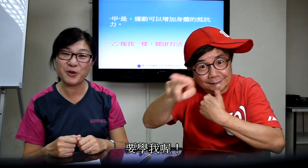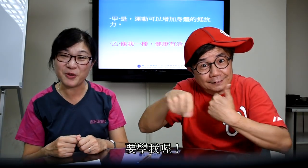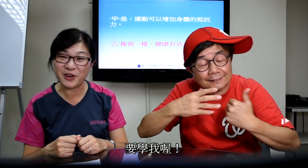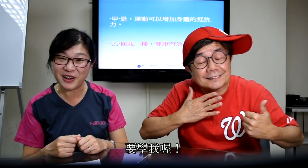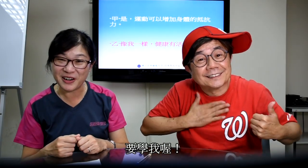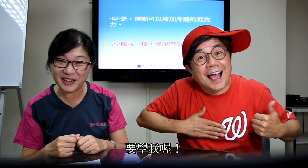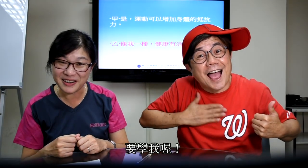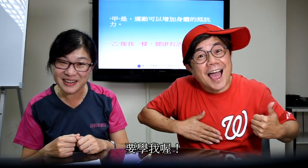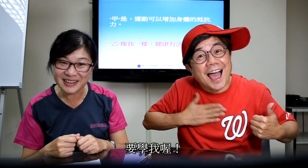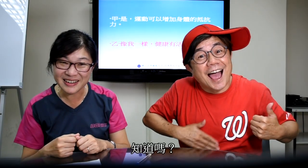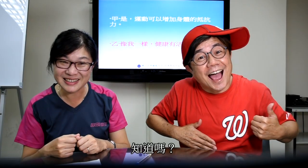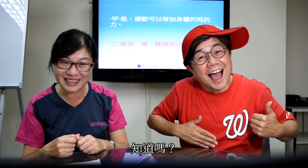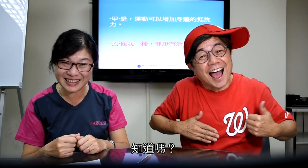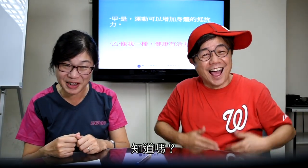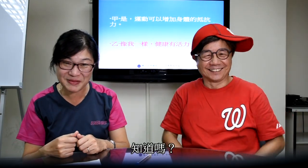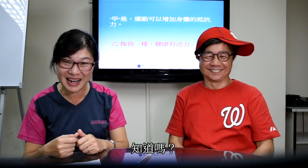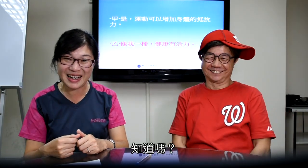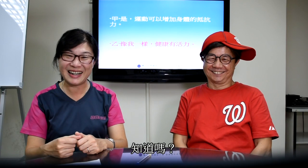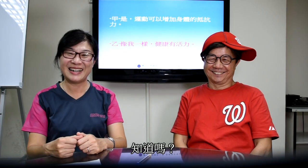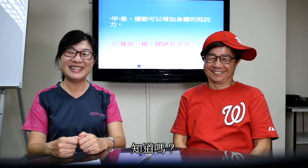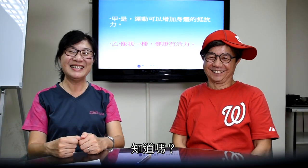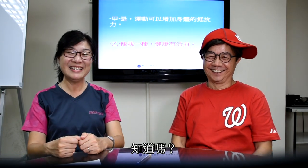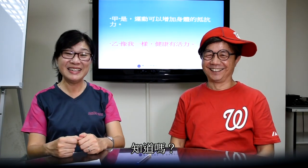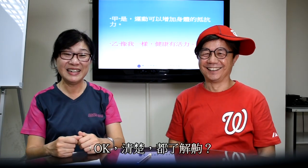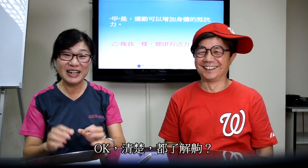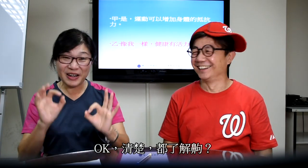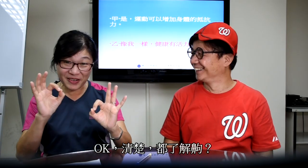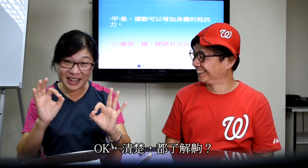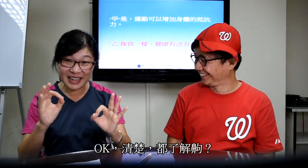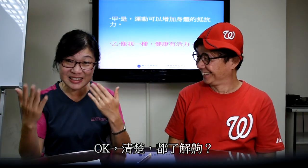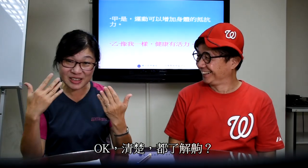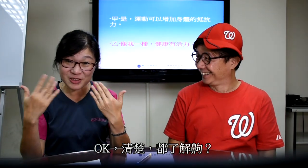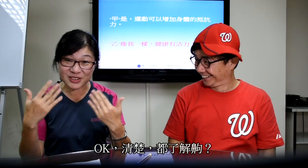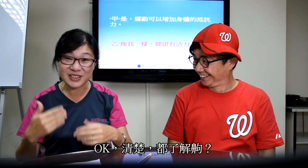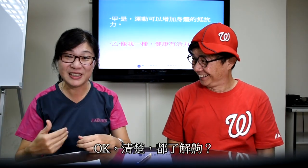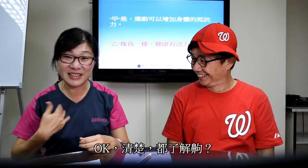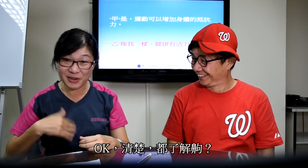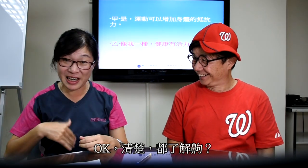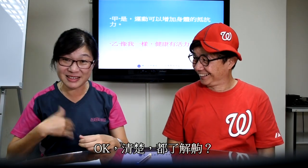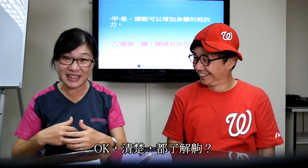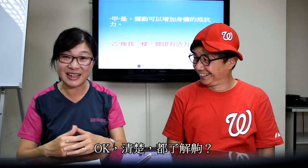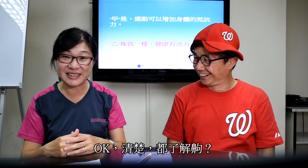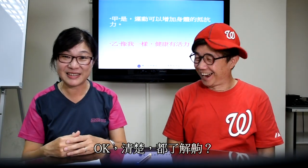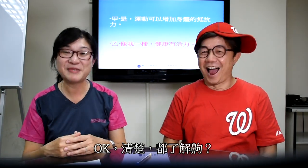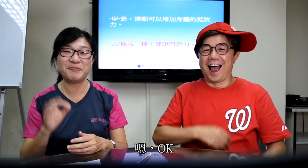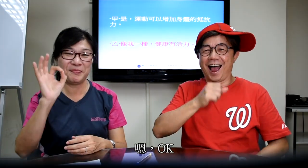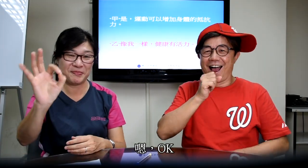我知道吗？ OK， 清楚，都了解哦。